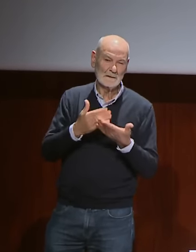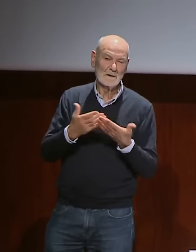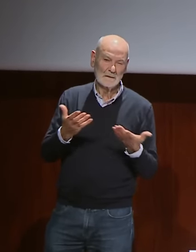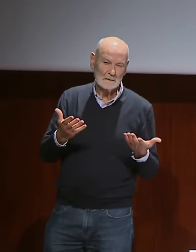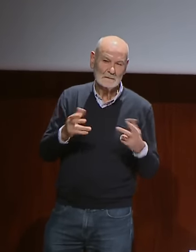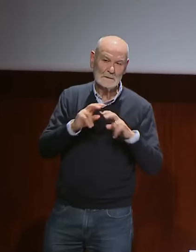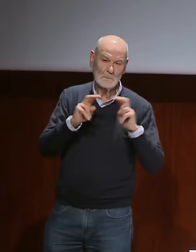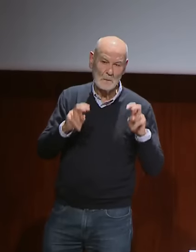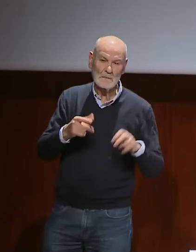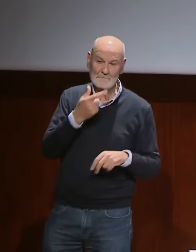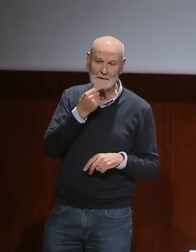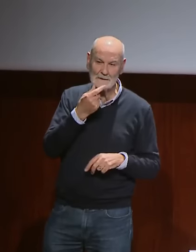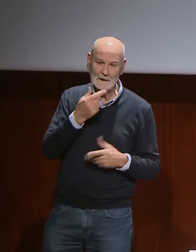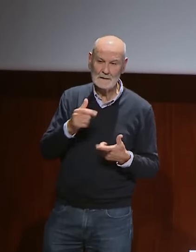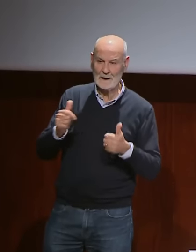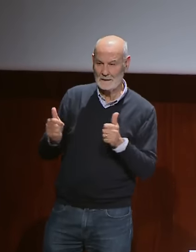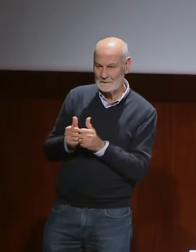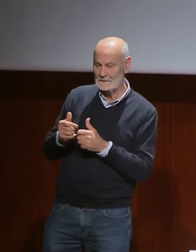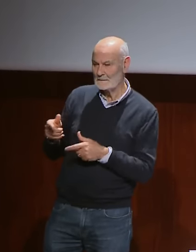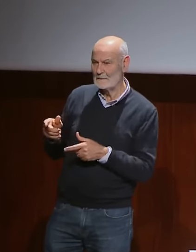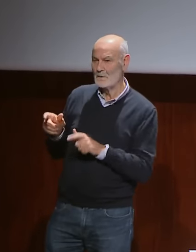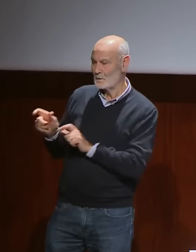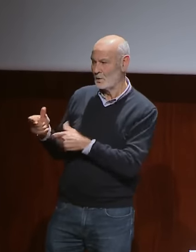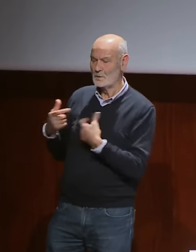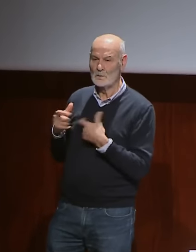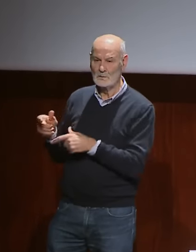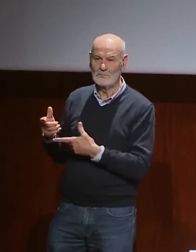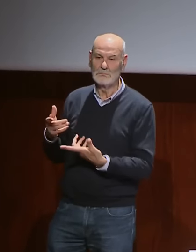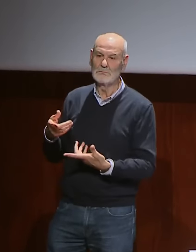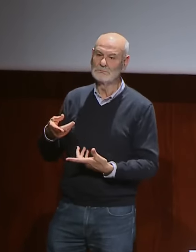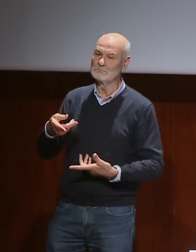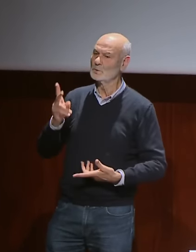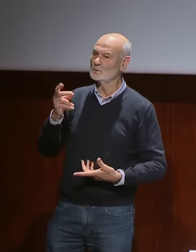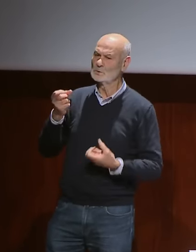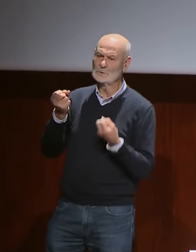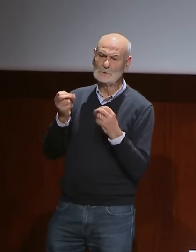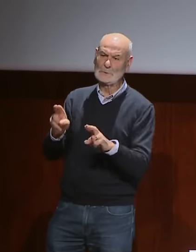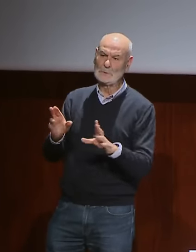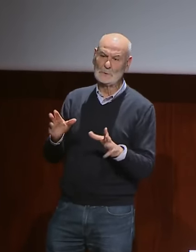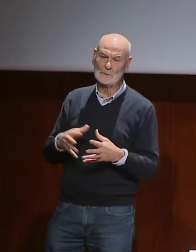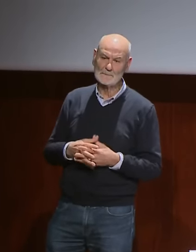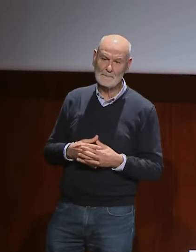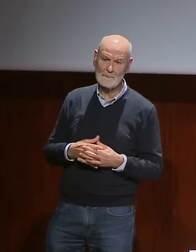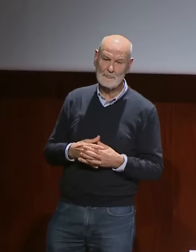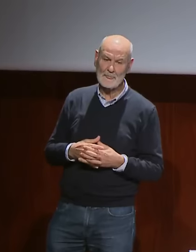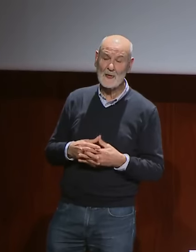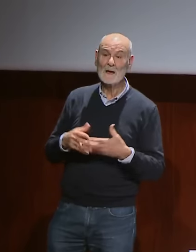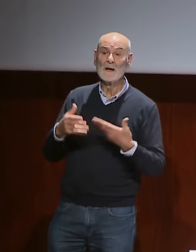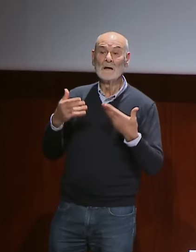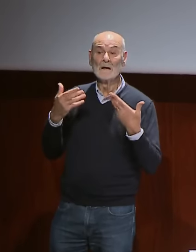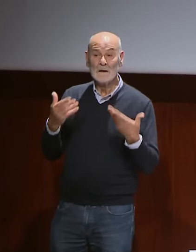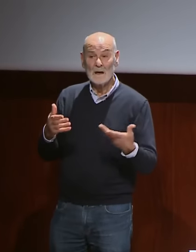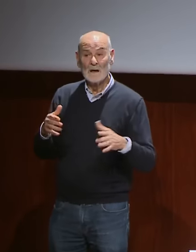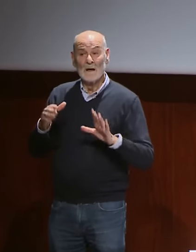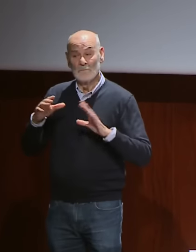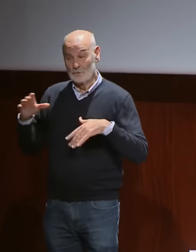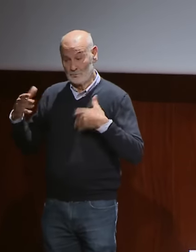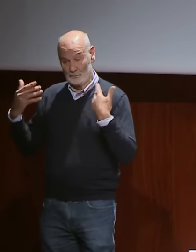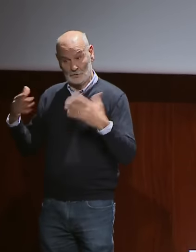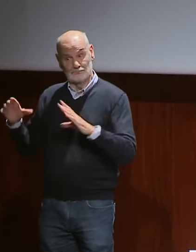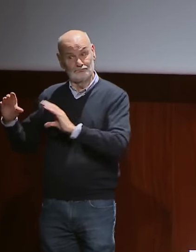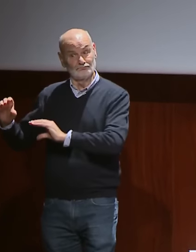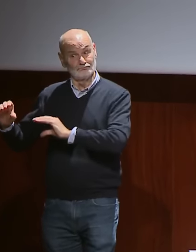d'être fidèle à moi-même, m'exprimer librement. Et voilà, c'est pas un travail évident, mais bon, je savais